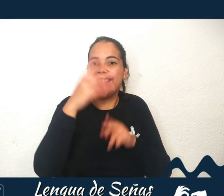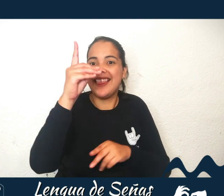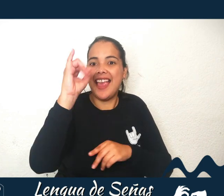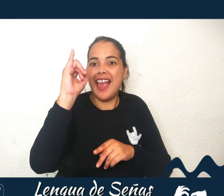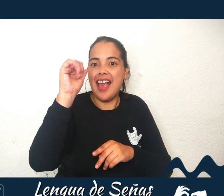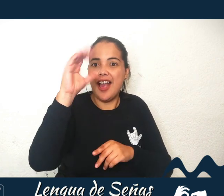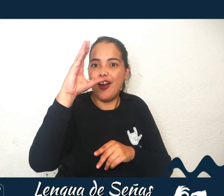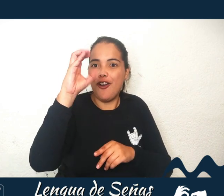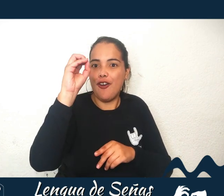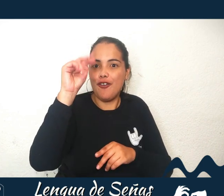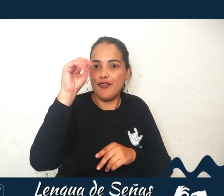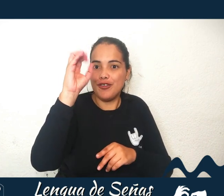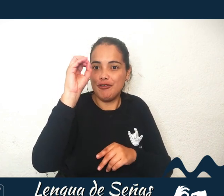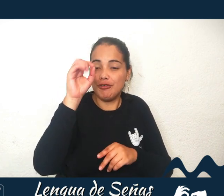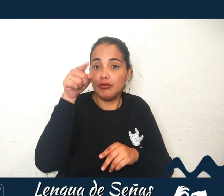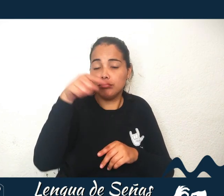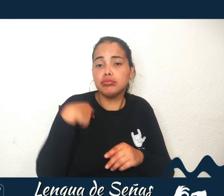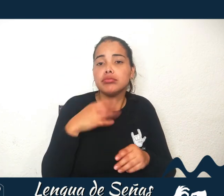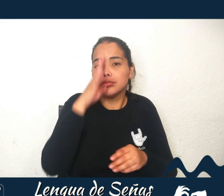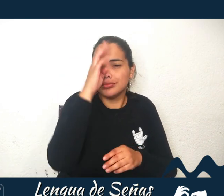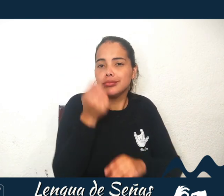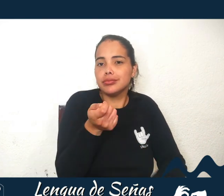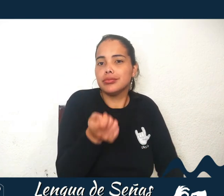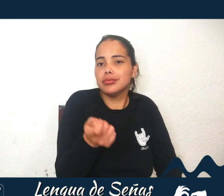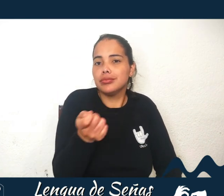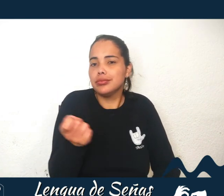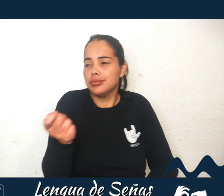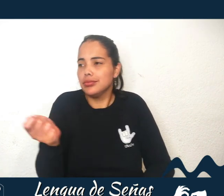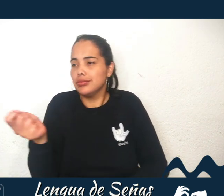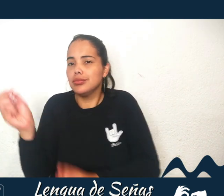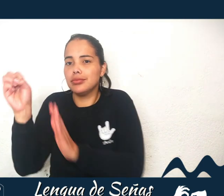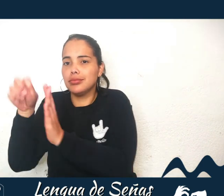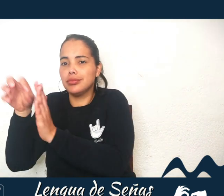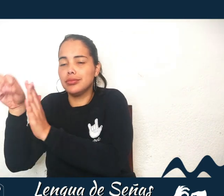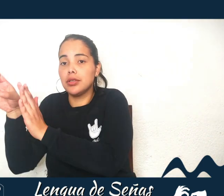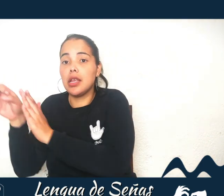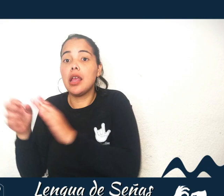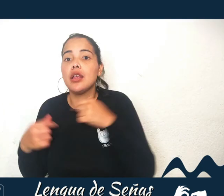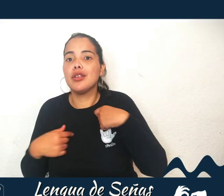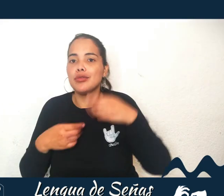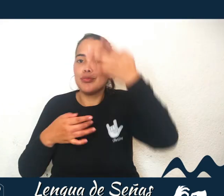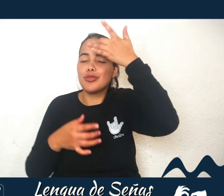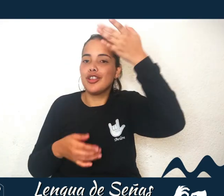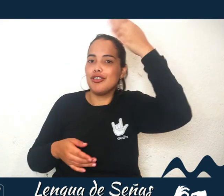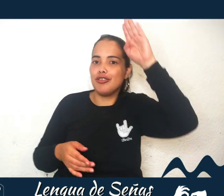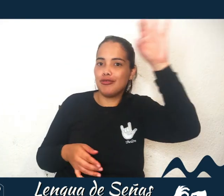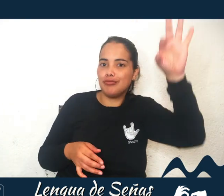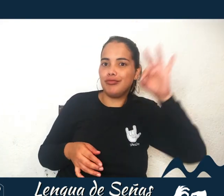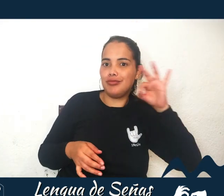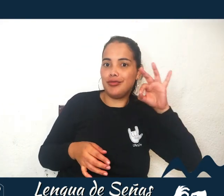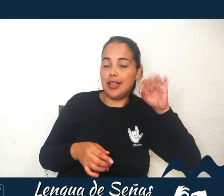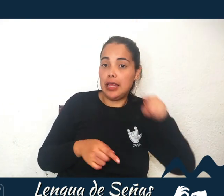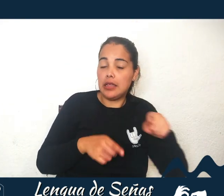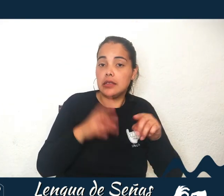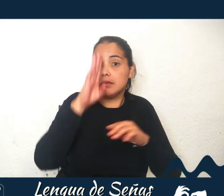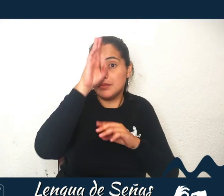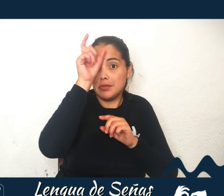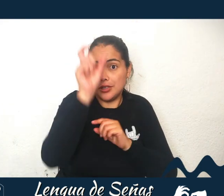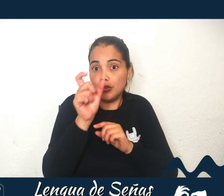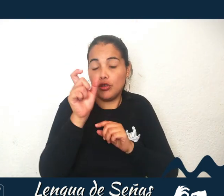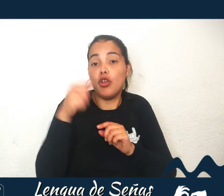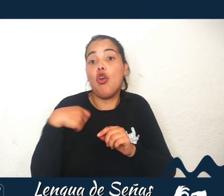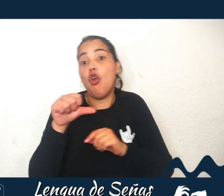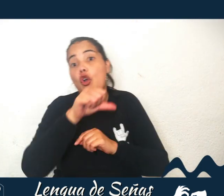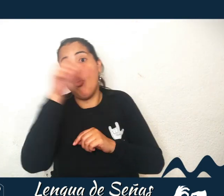en el templo o un servicio sagrado que prestaba en favor de Dios. Generalmente esta palabra se la conoce